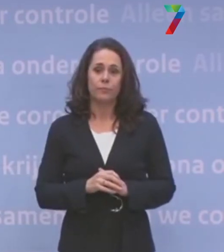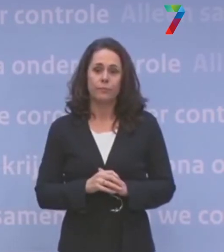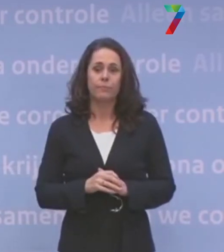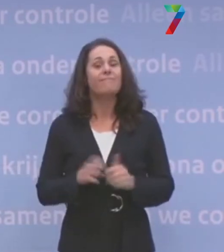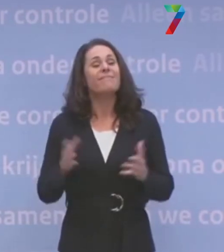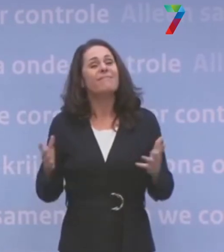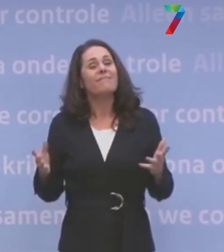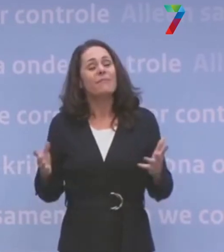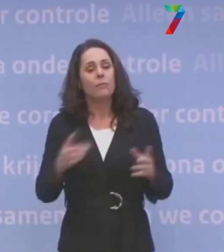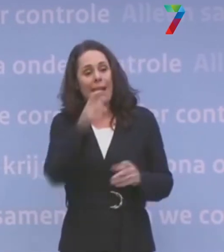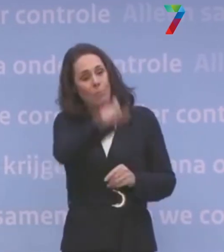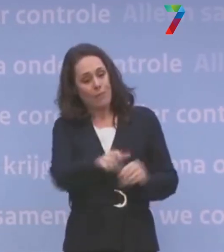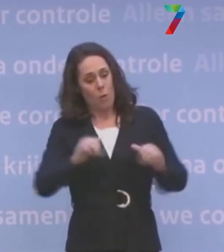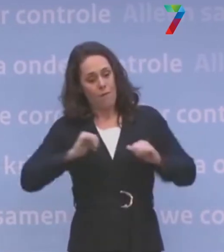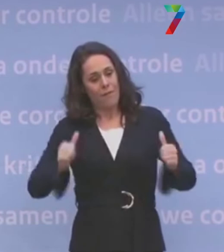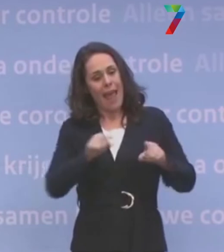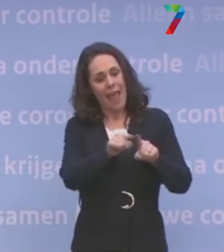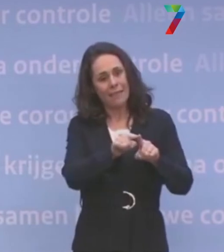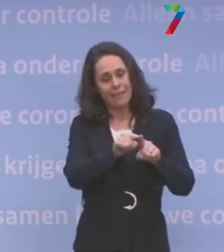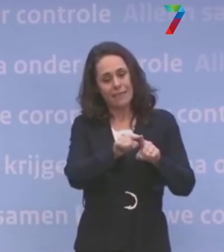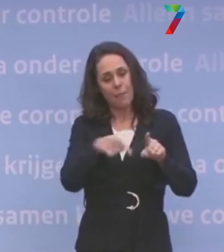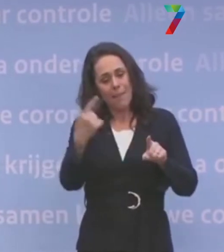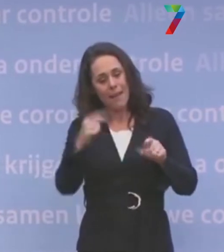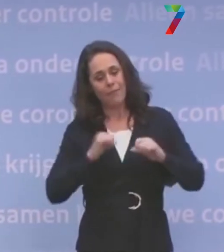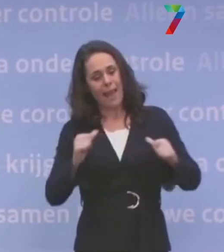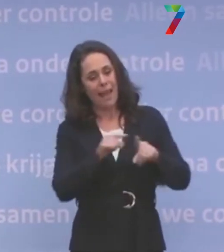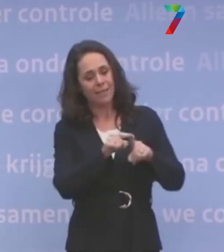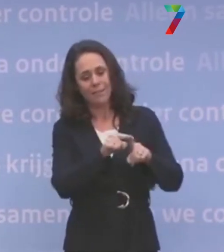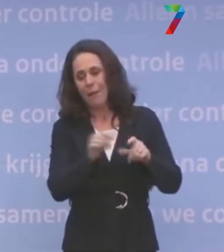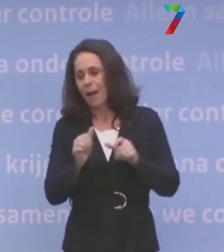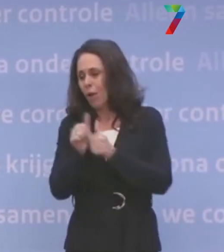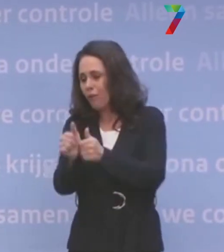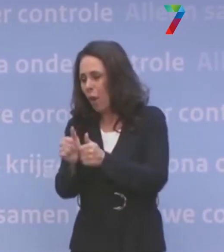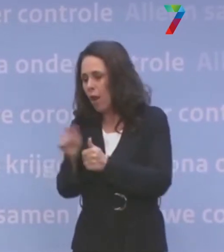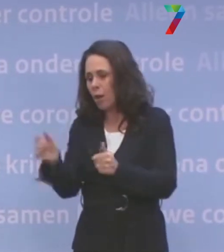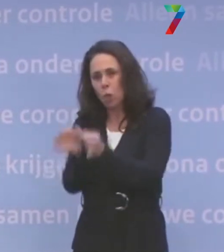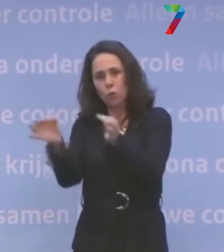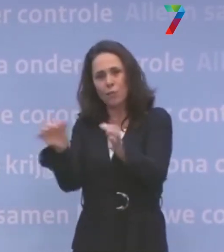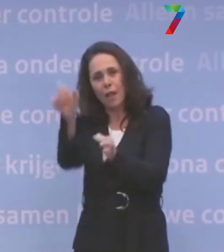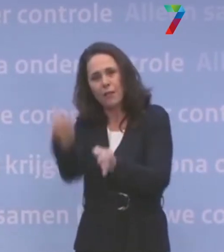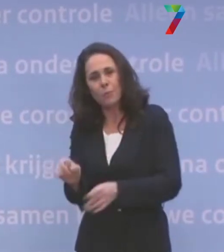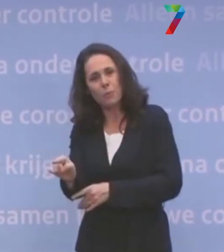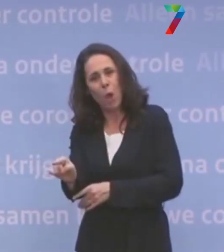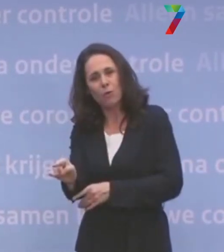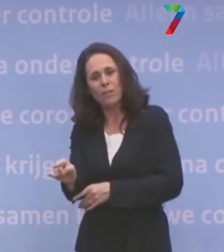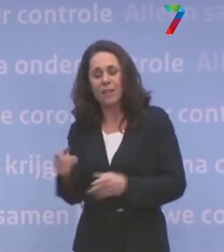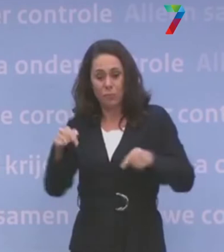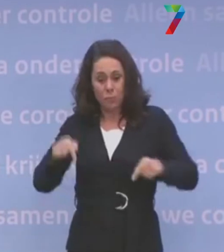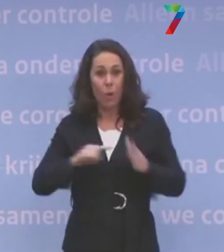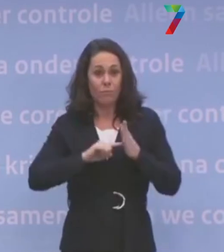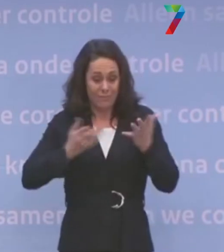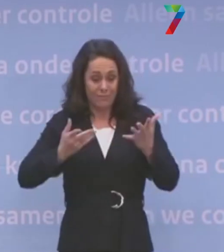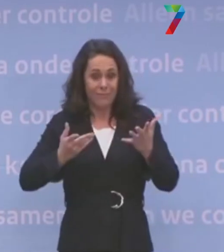Want de vrijheid van de een die mag niet ten koste gaan van de gezondheid van de ander. Dat is in de kern het vraagstuk waar we voor